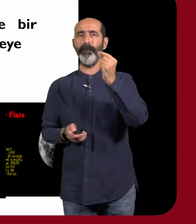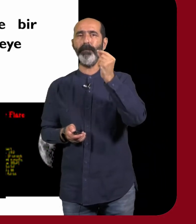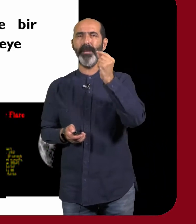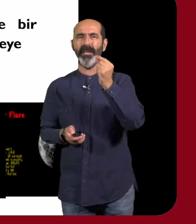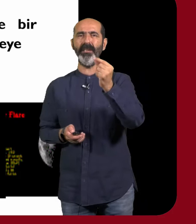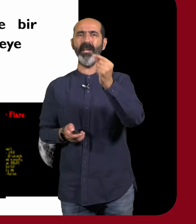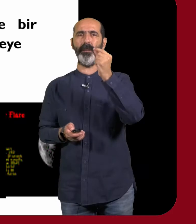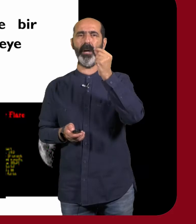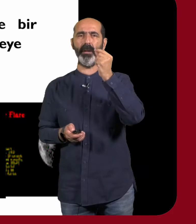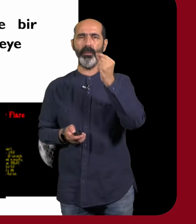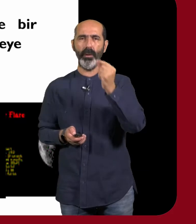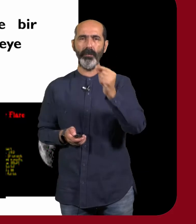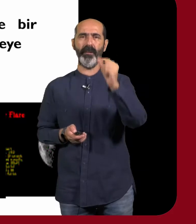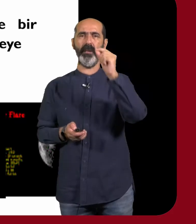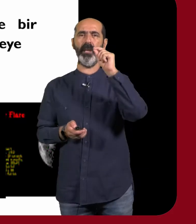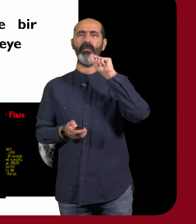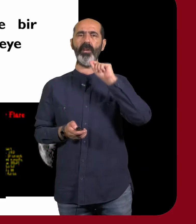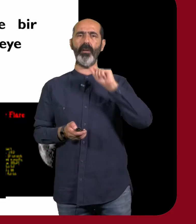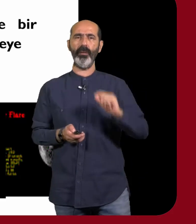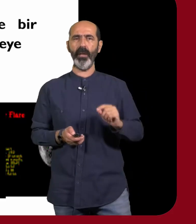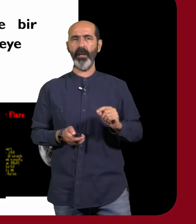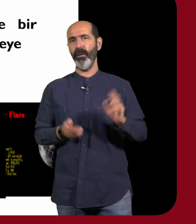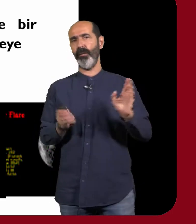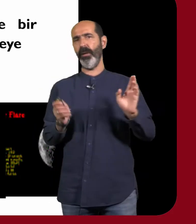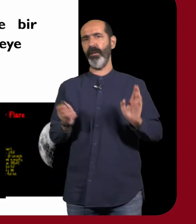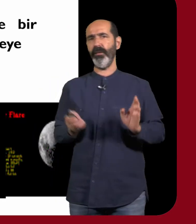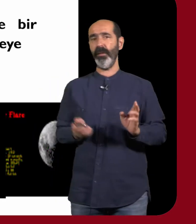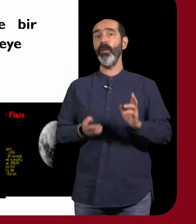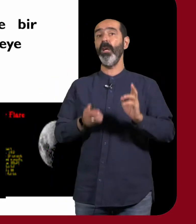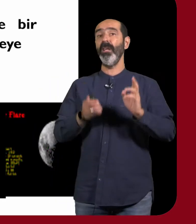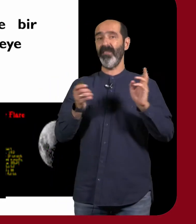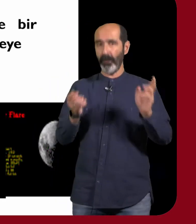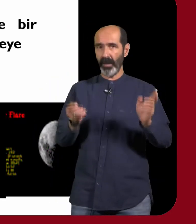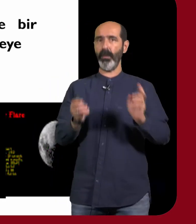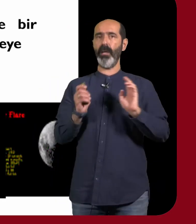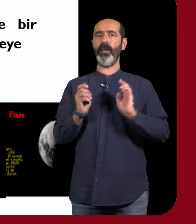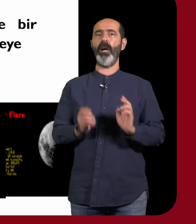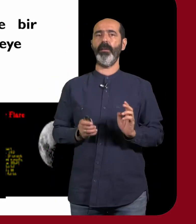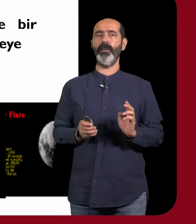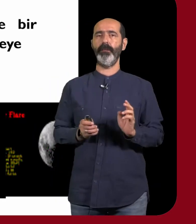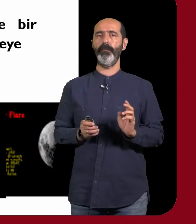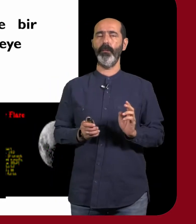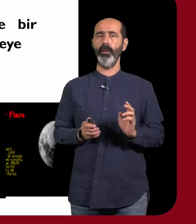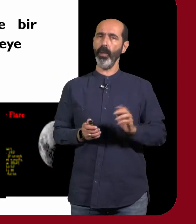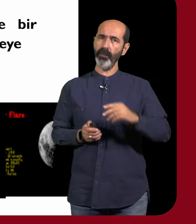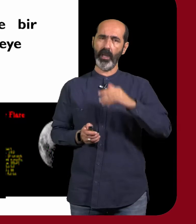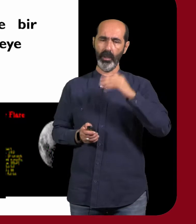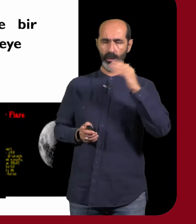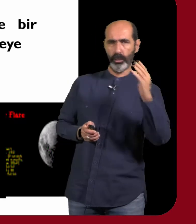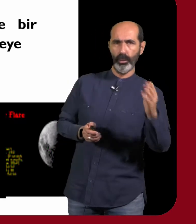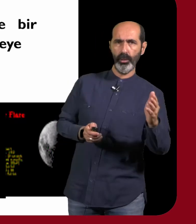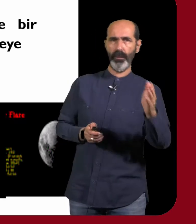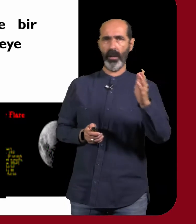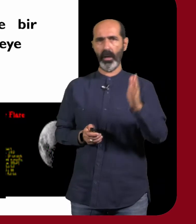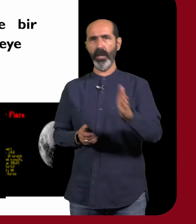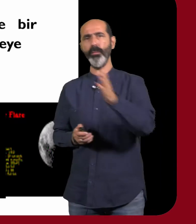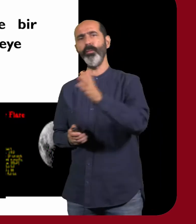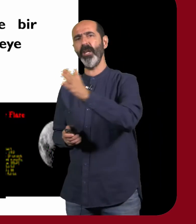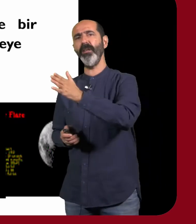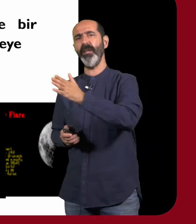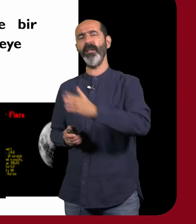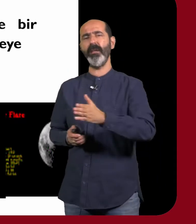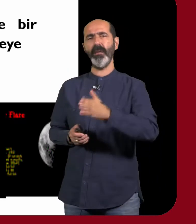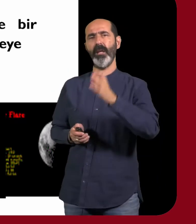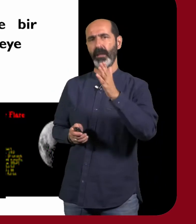çevresinde bir defa dönmesiyle geçen süre verilen isim zaman olarak aydır da zam gün ve